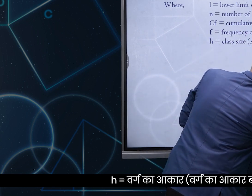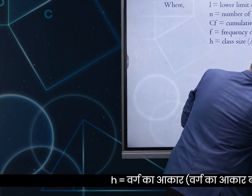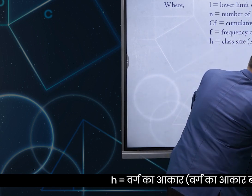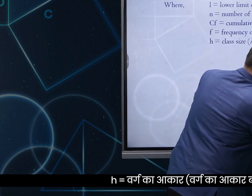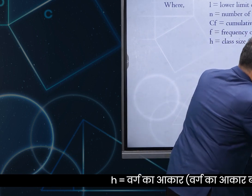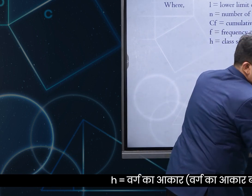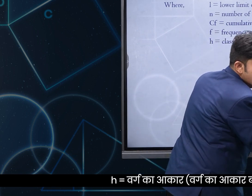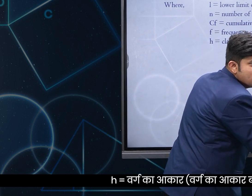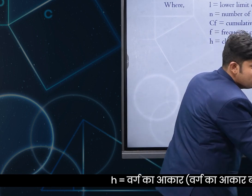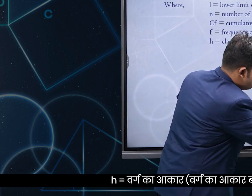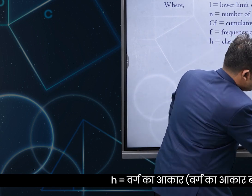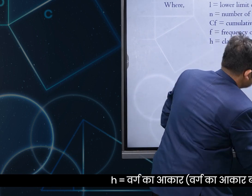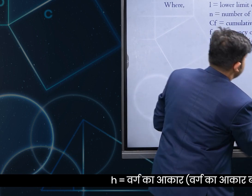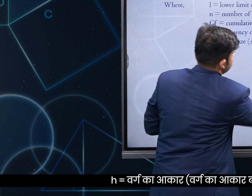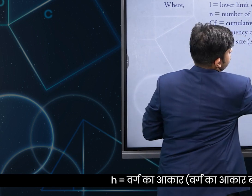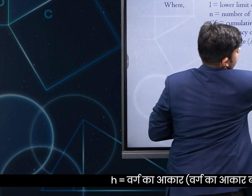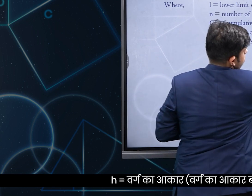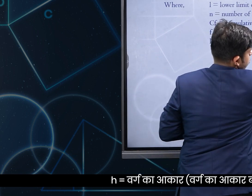हुए = 2।